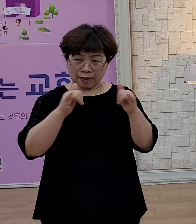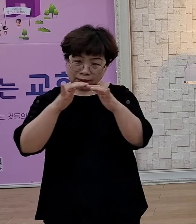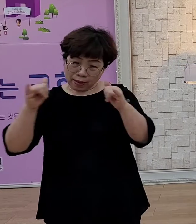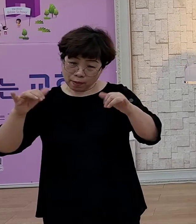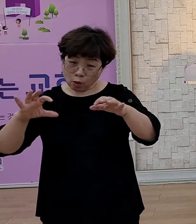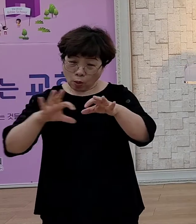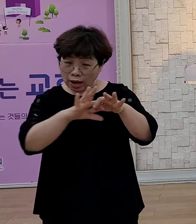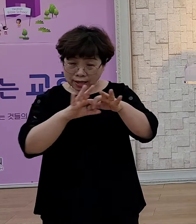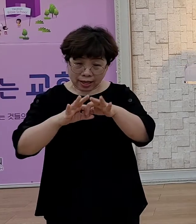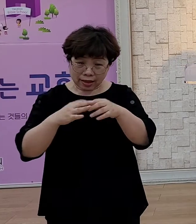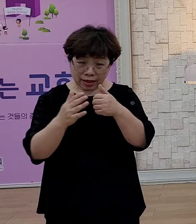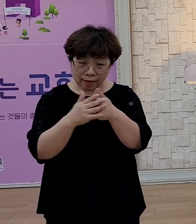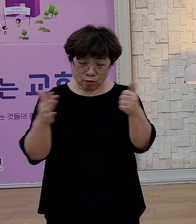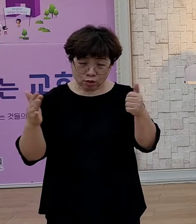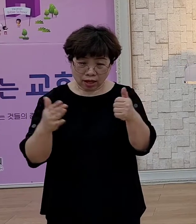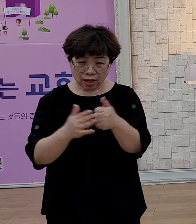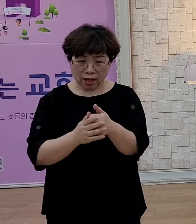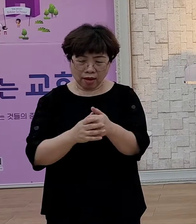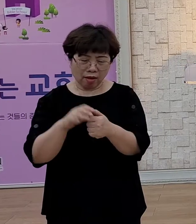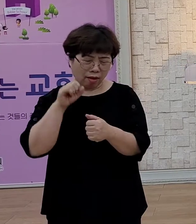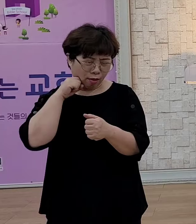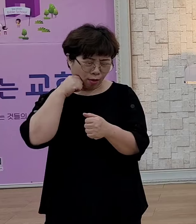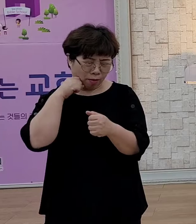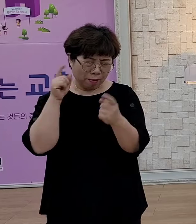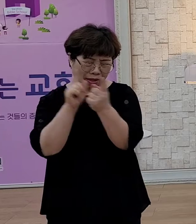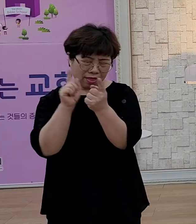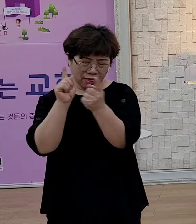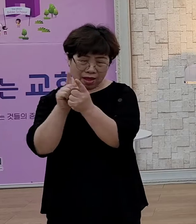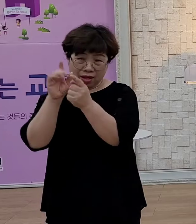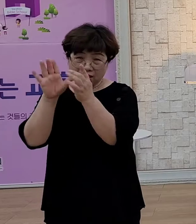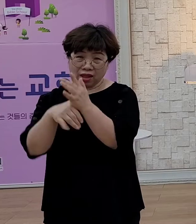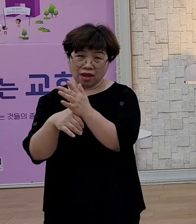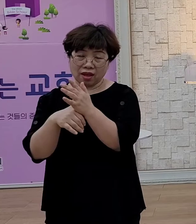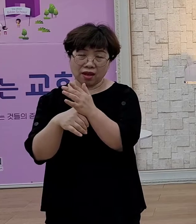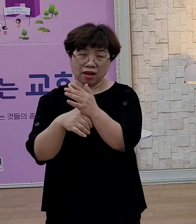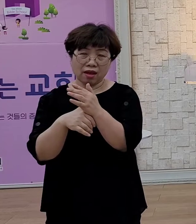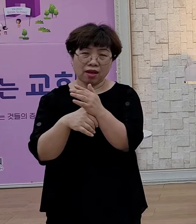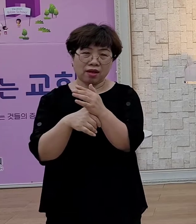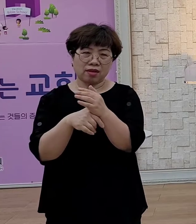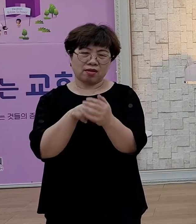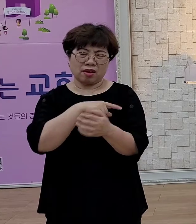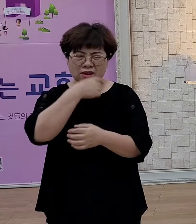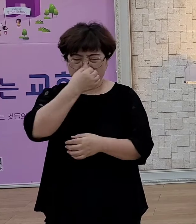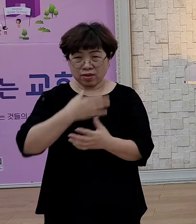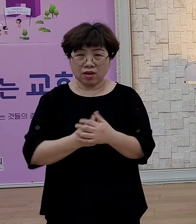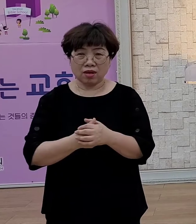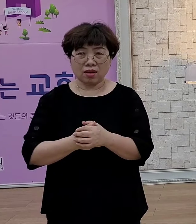힘든 것이 바로 이 관계의 어려움에서 오는 거예요. 요즘 깨어지는 거 다 이것 때문이죠.